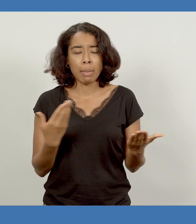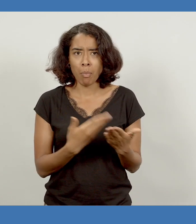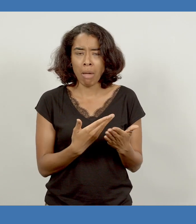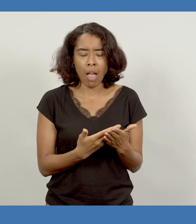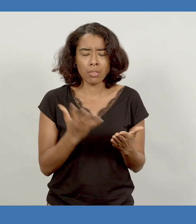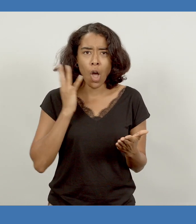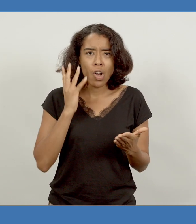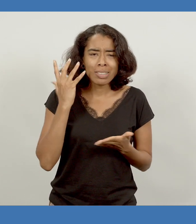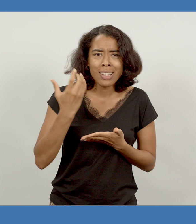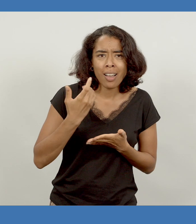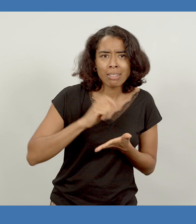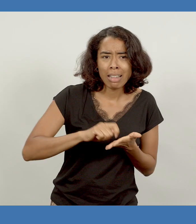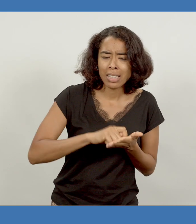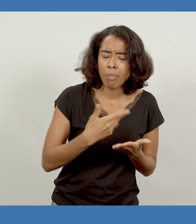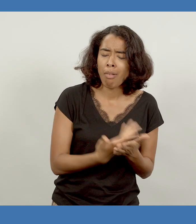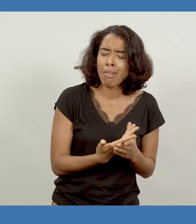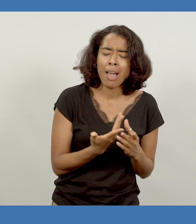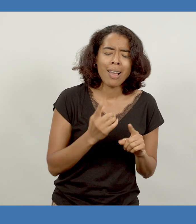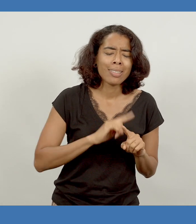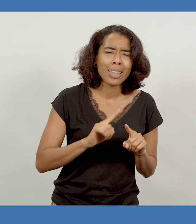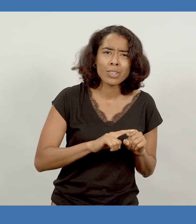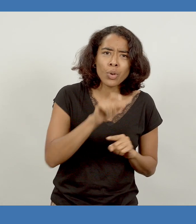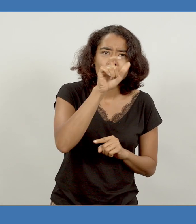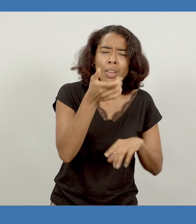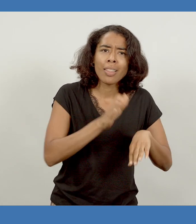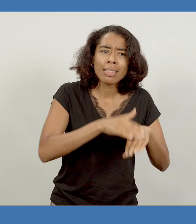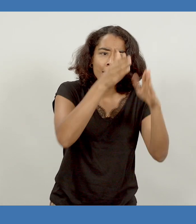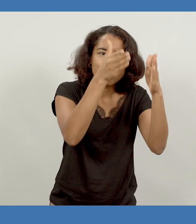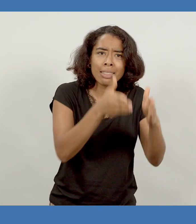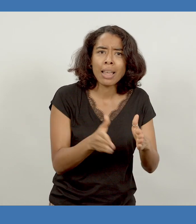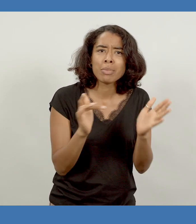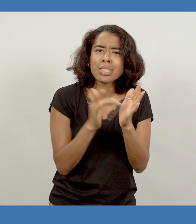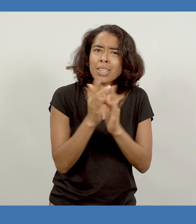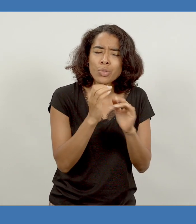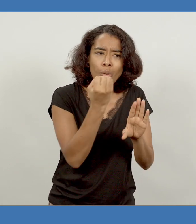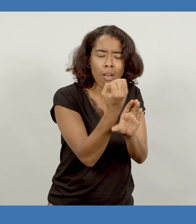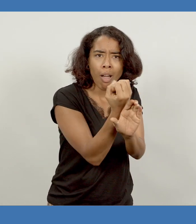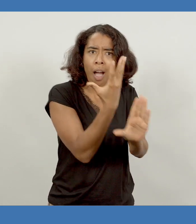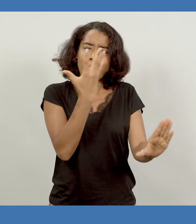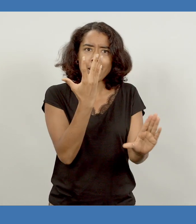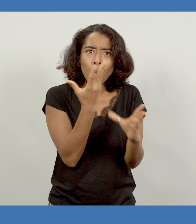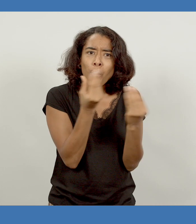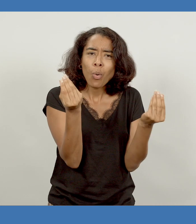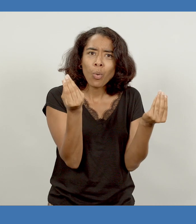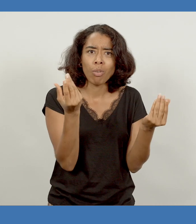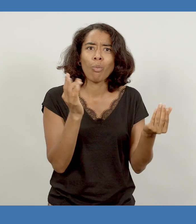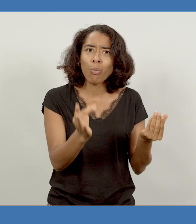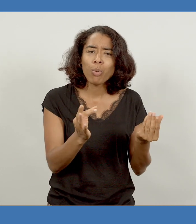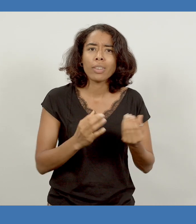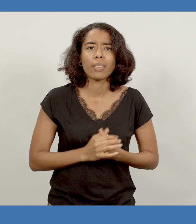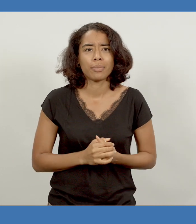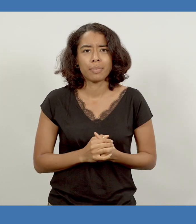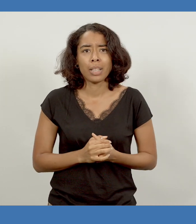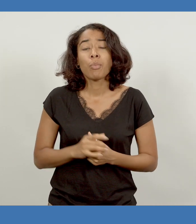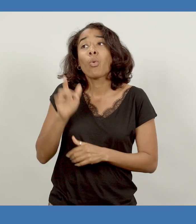l'Ancien Testament a beaucoup de choses à nous révéler sur la personne de Christ. Christ lui-même